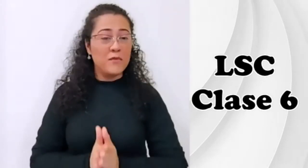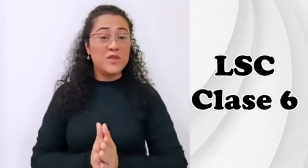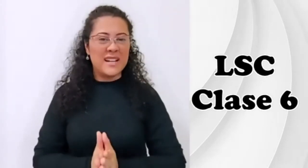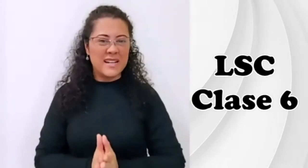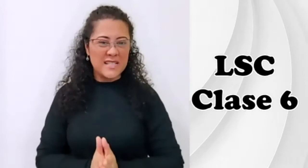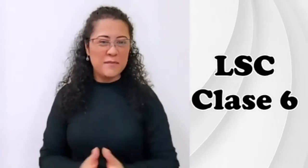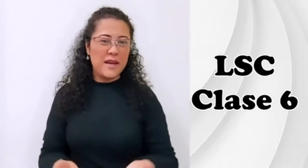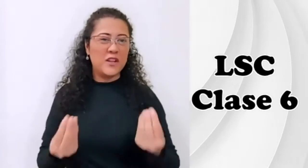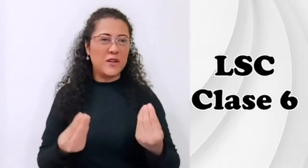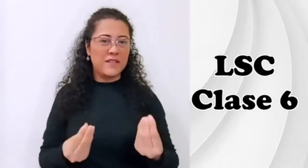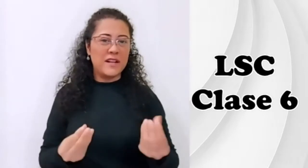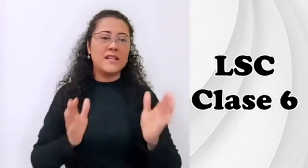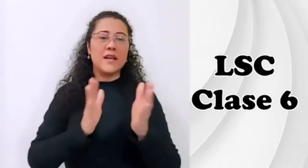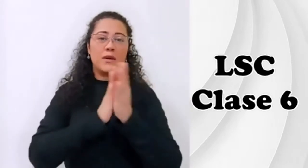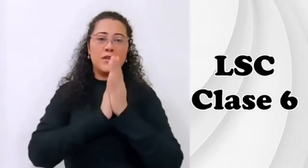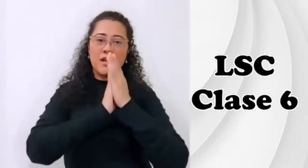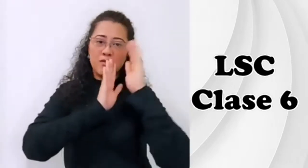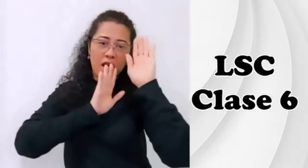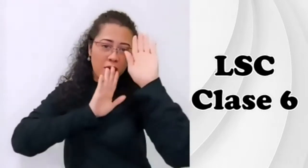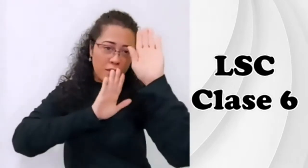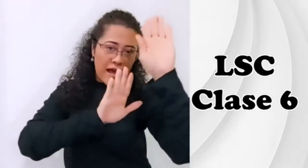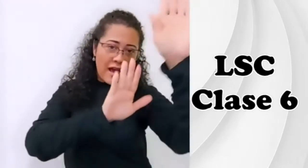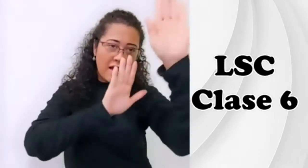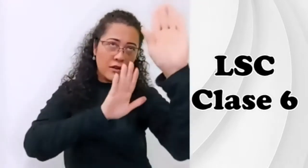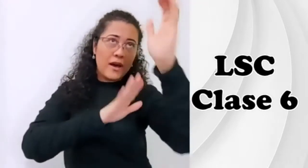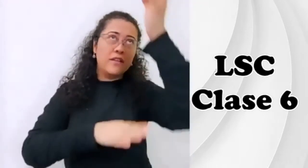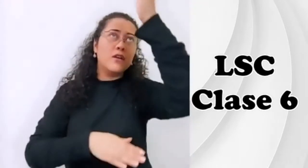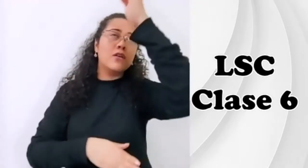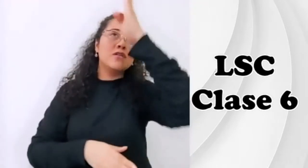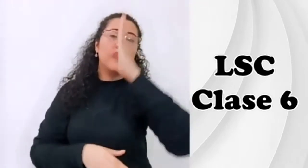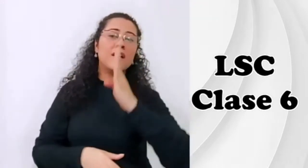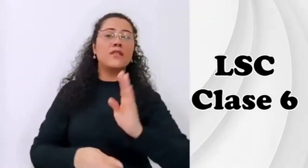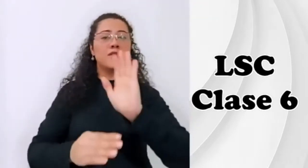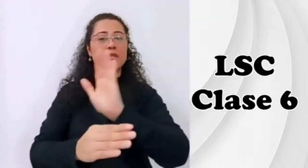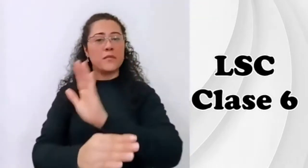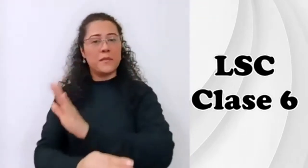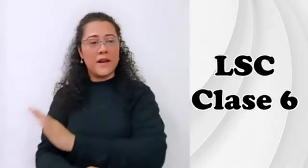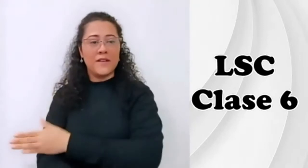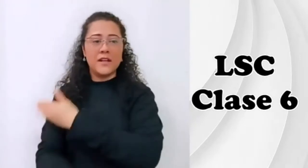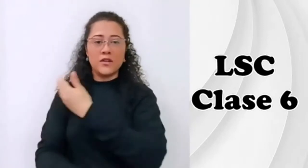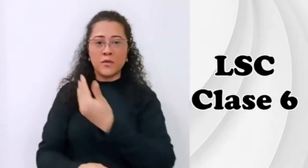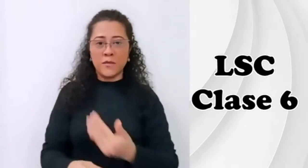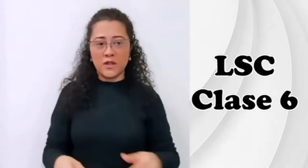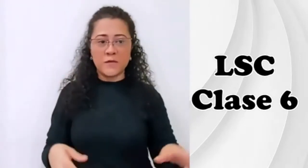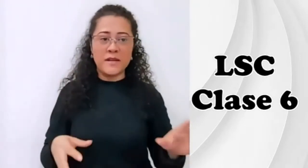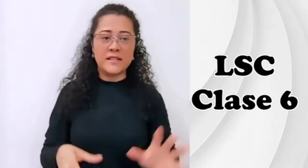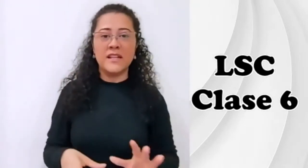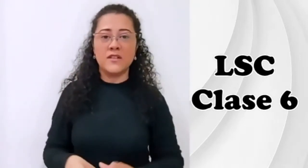mostrar el respeto, reverencia, cuando estamos adorando a Dios, ¿cierto? Entonces van a ver los movimientos más lentos y